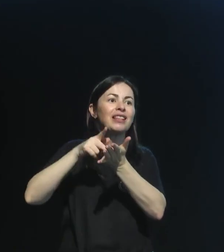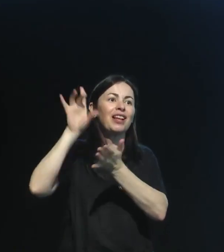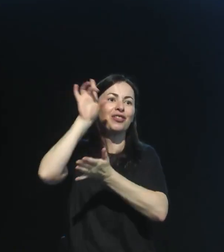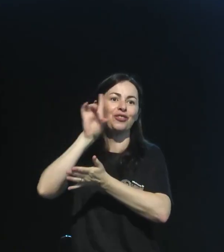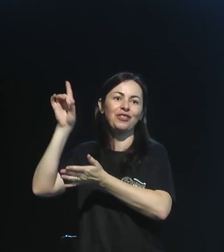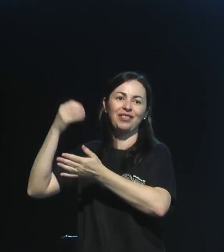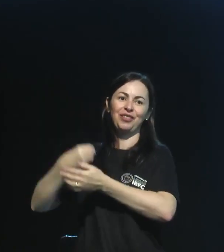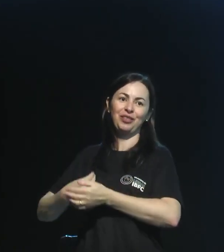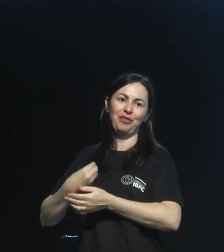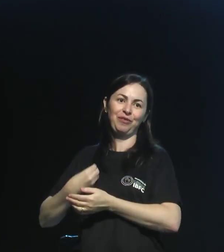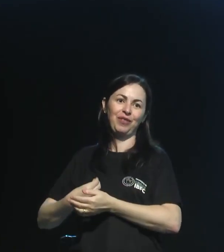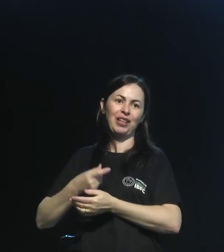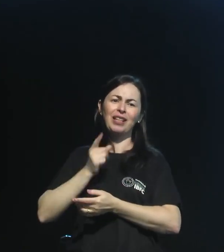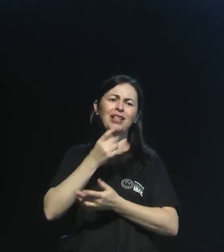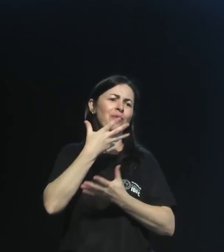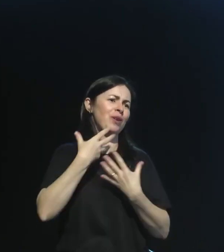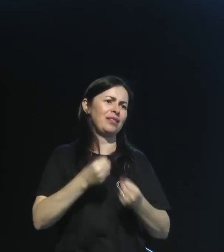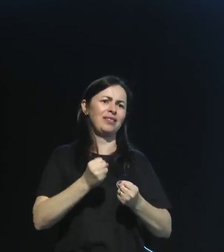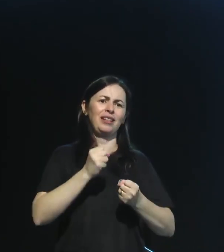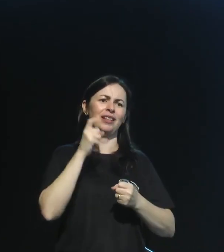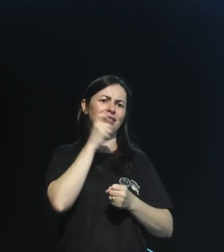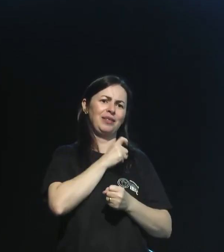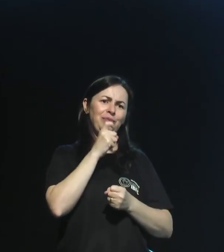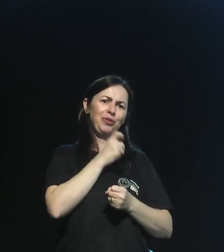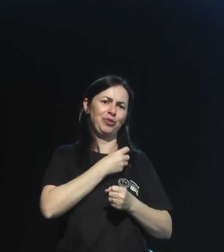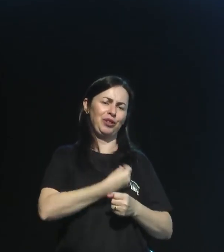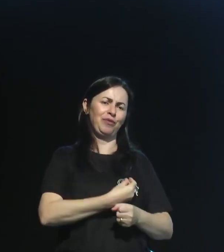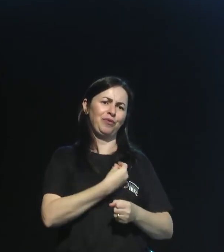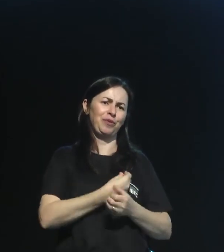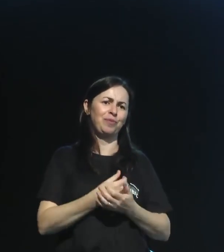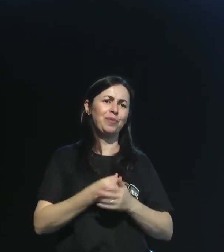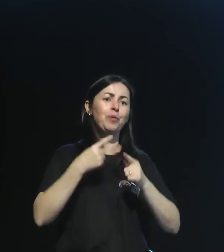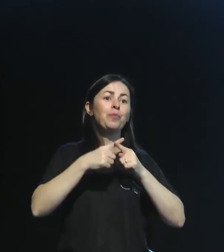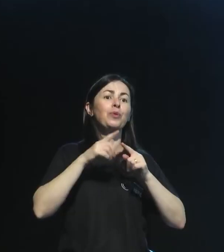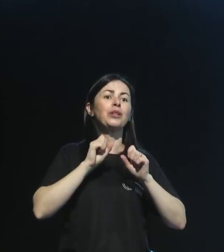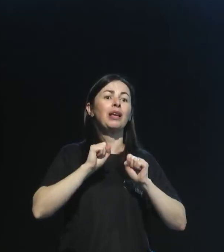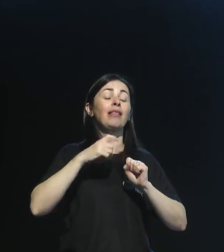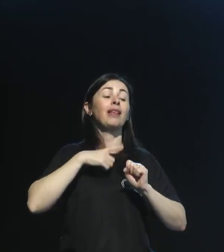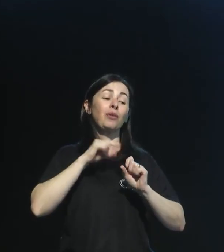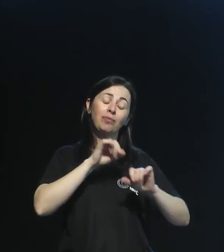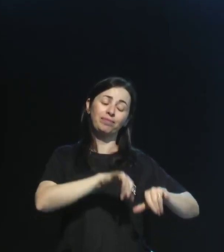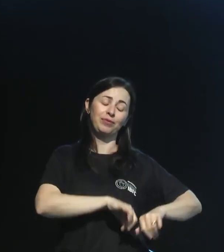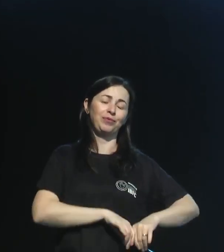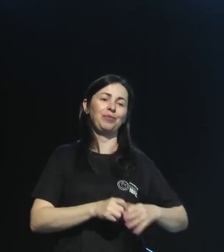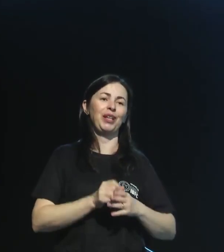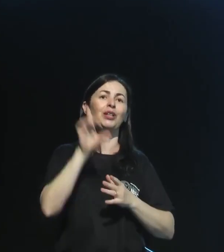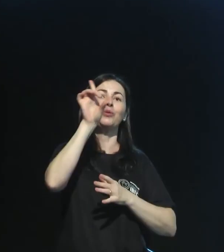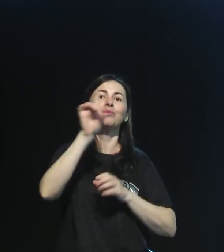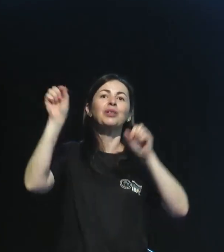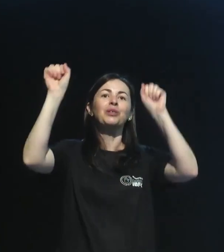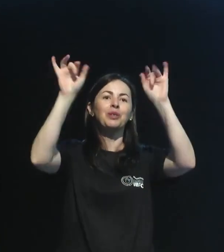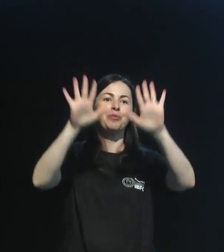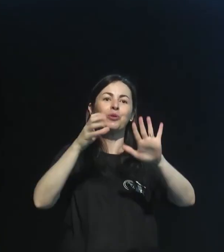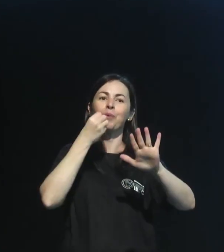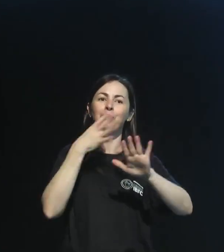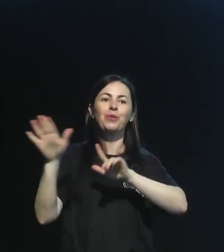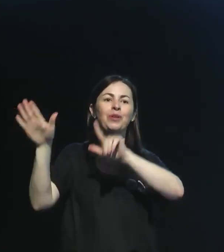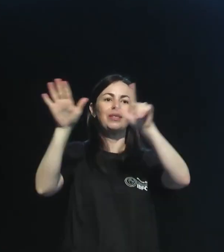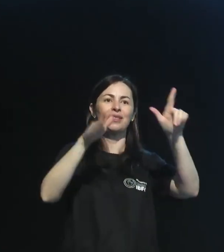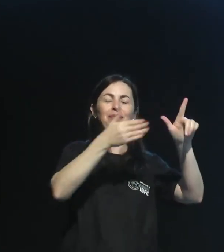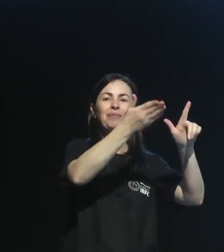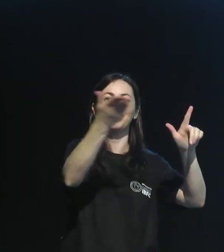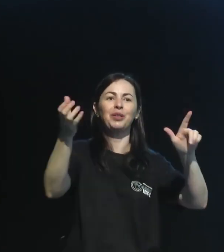não viva uma mentira, porque a mentira vai lhe trazer prejuízo. Deus abençoe, uma boa semana a todos,